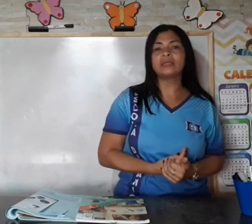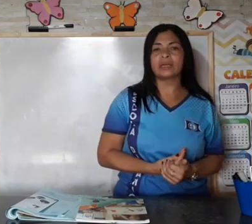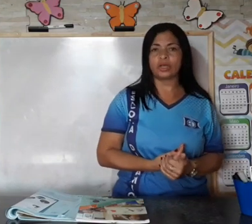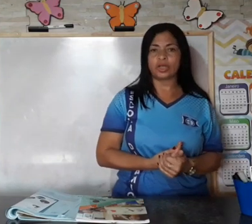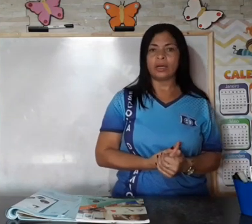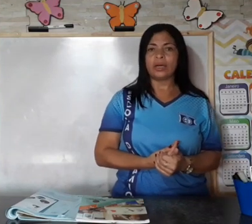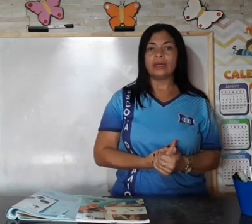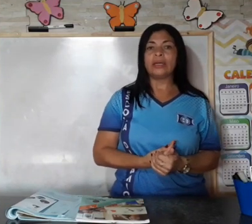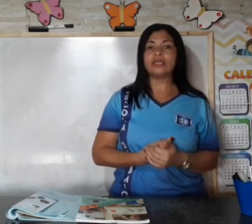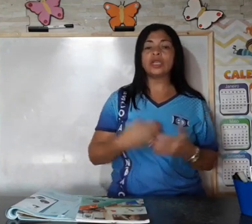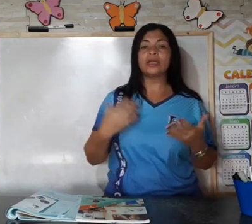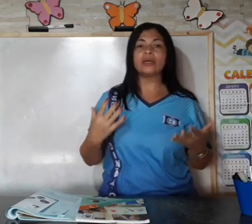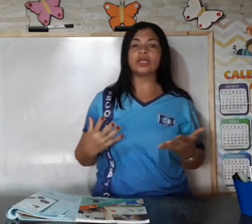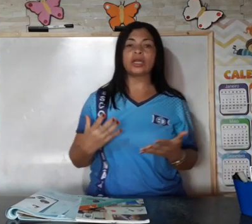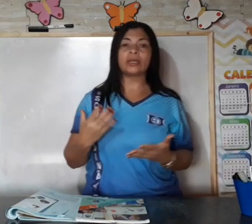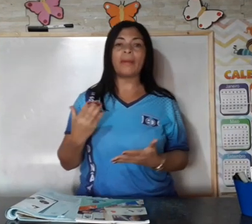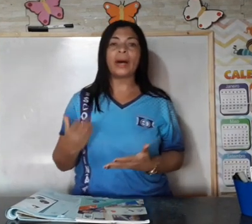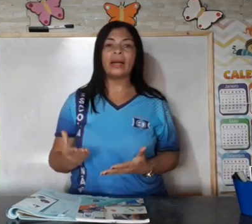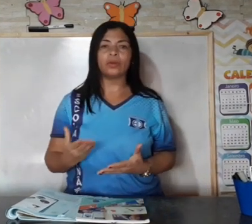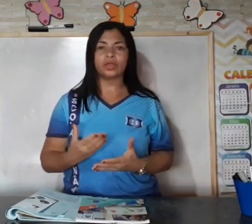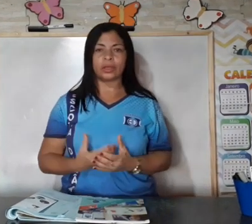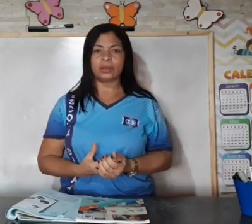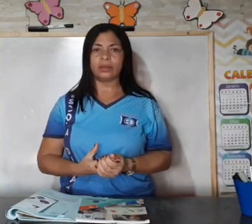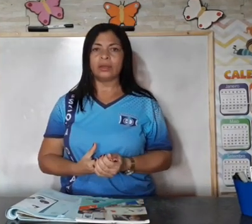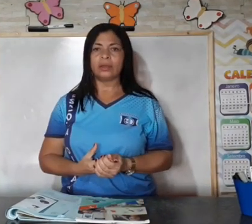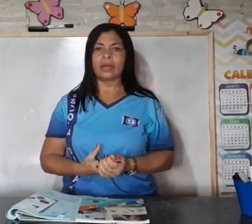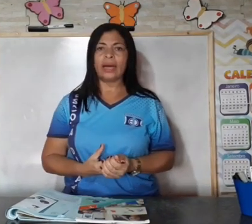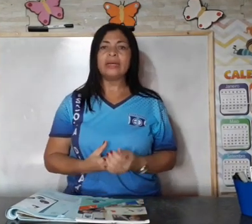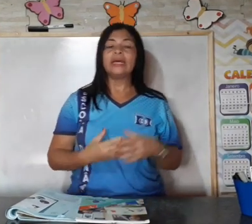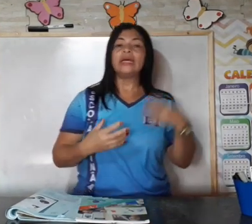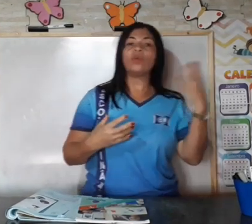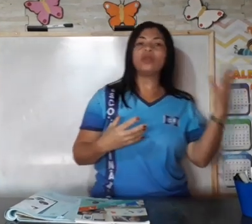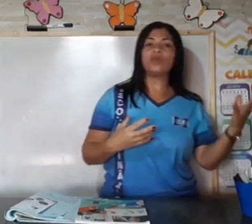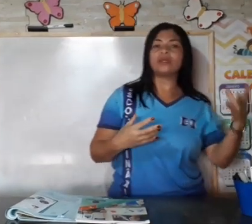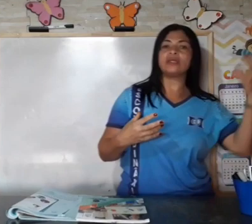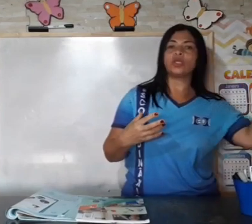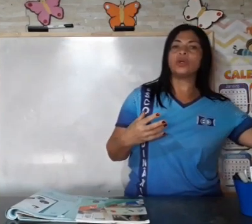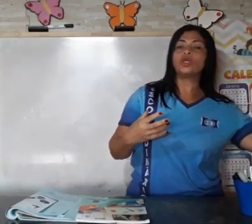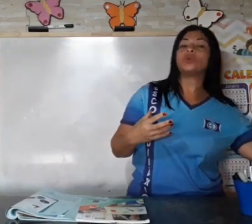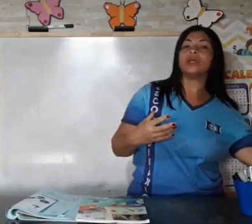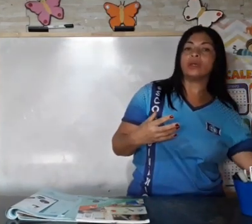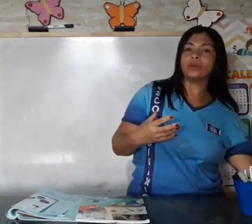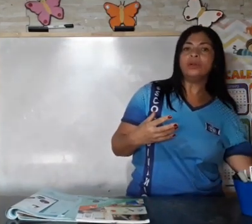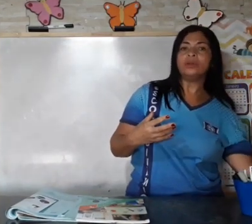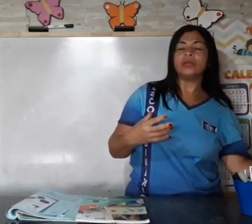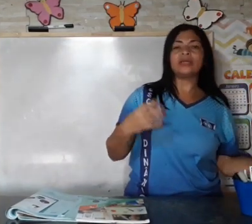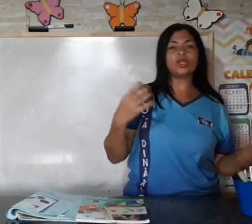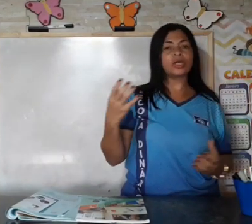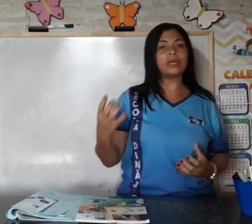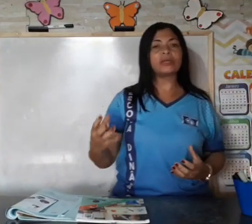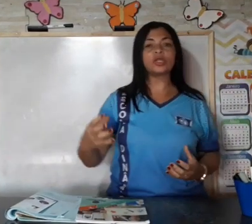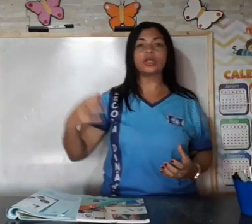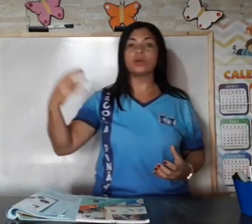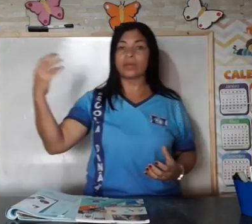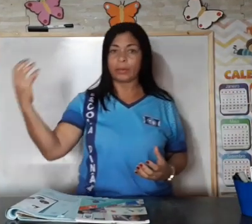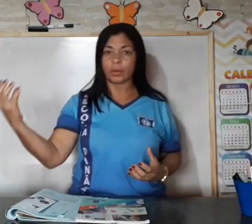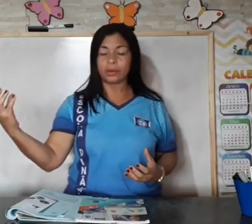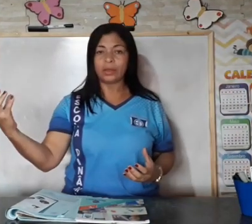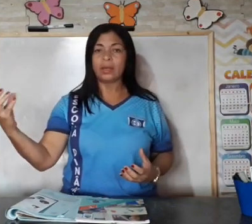crianças. Existem crianças que trabalham, gente, tá? Enquanto vocês estão estudando, existem crianças que estão, sabe onde? Lá